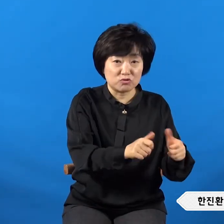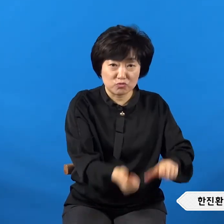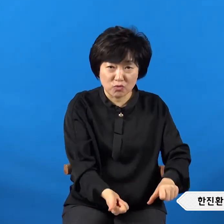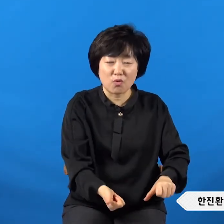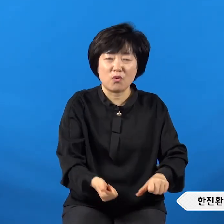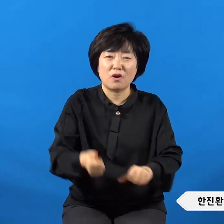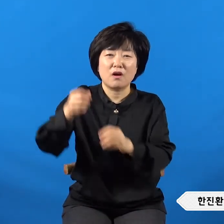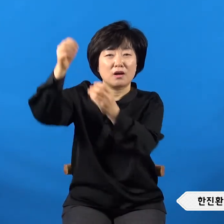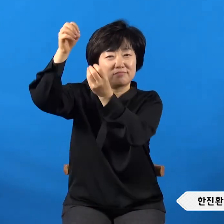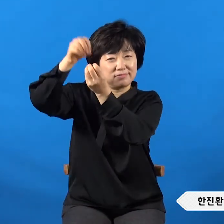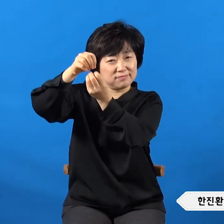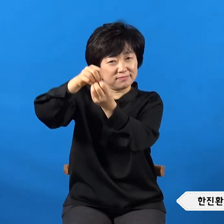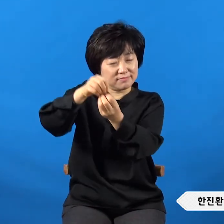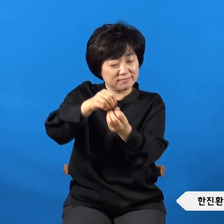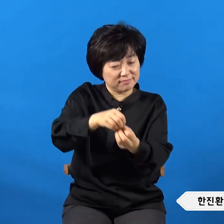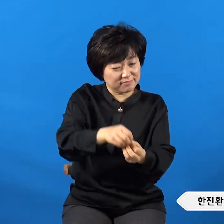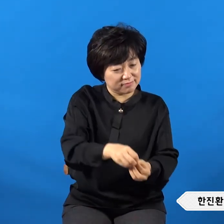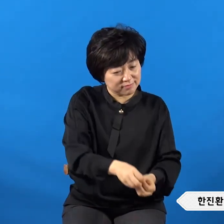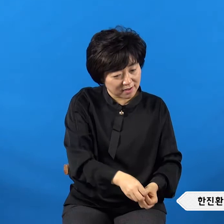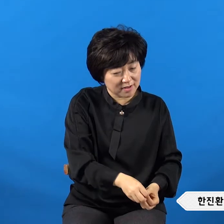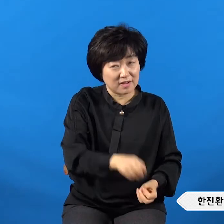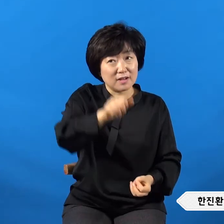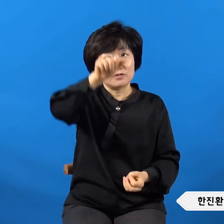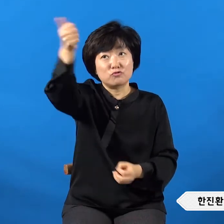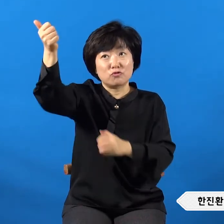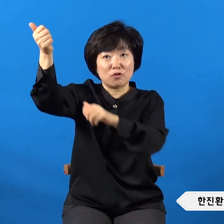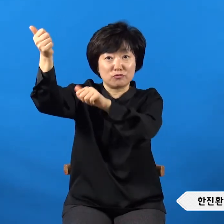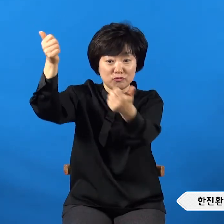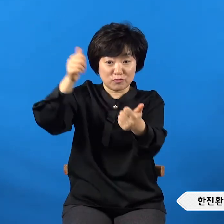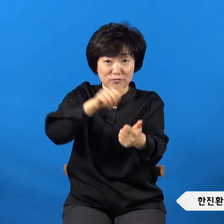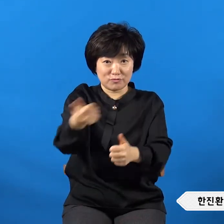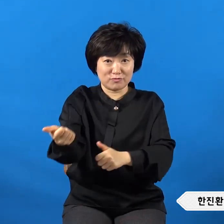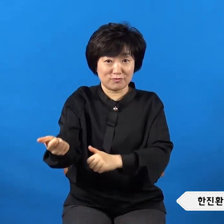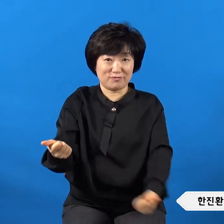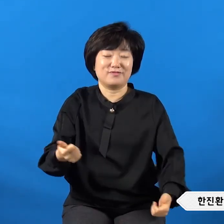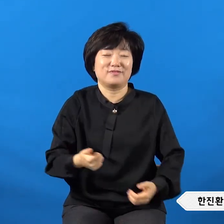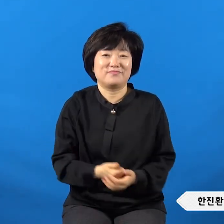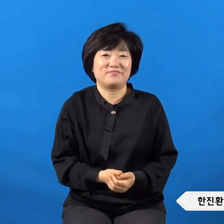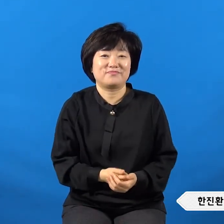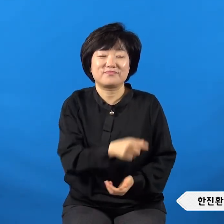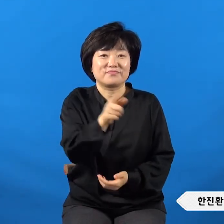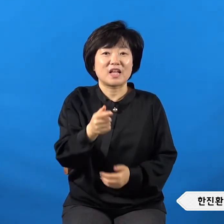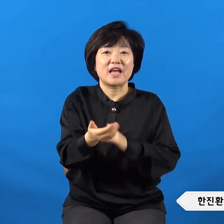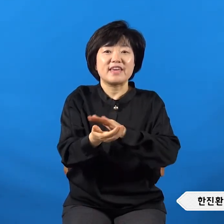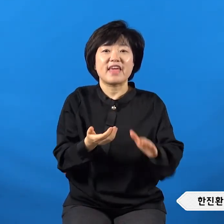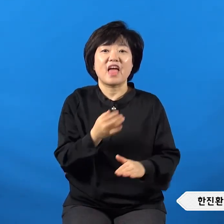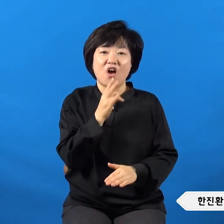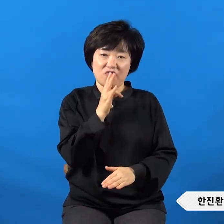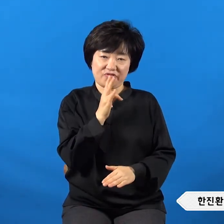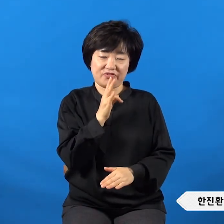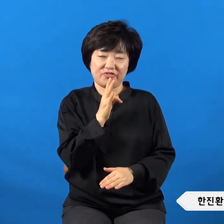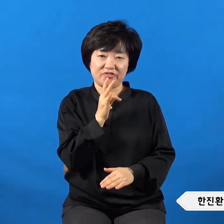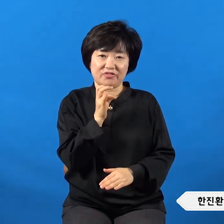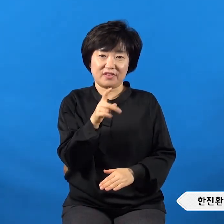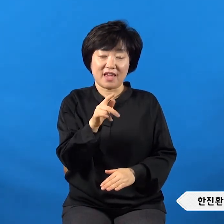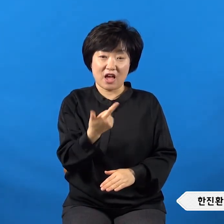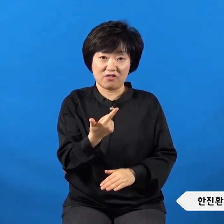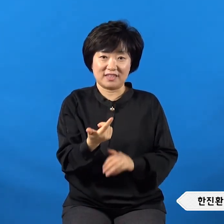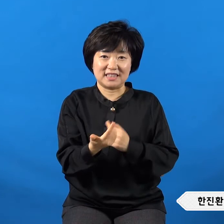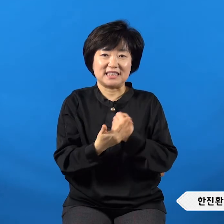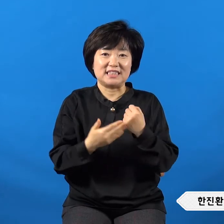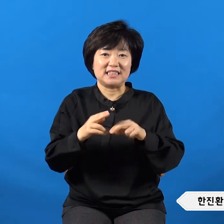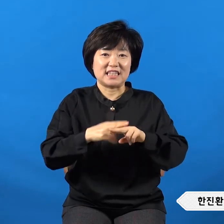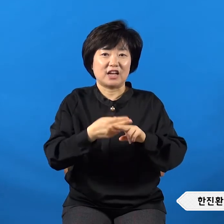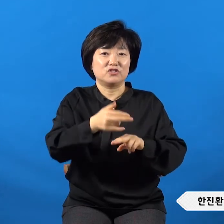사라져가는 것이 인생이라는 말이죠. 제가 예언을 하나 할까요? 여러분, 제가 예언의 은사 받은